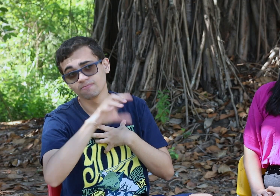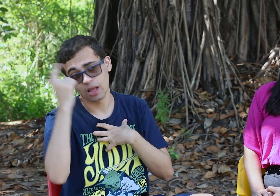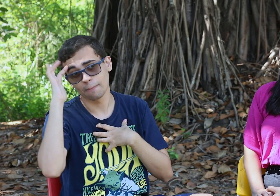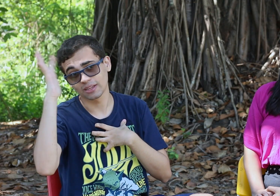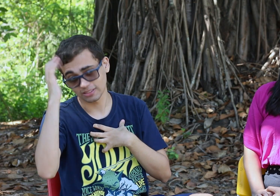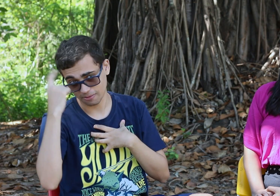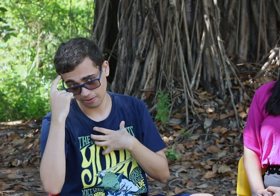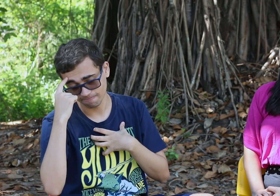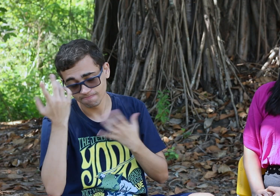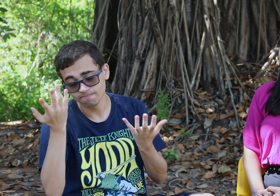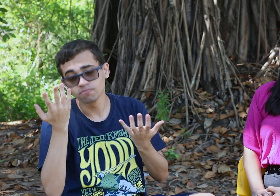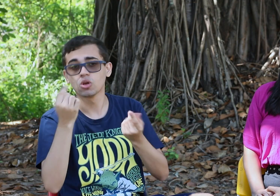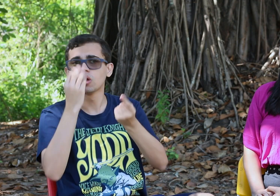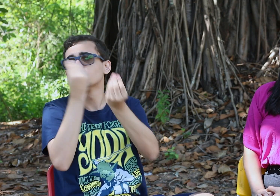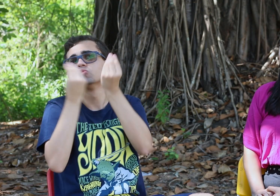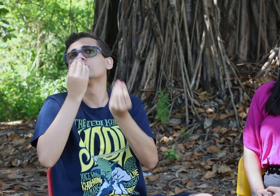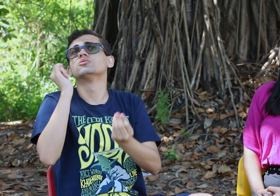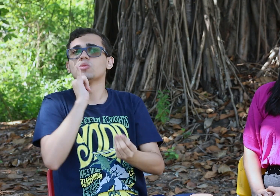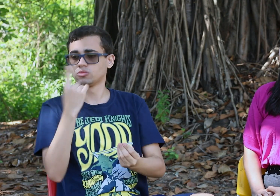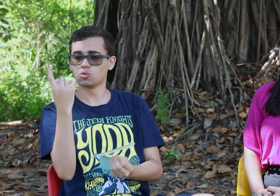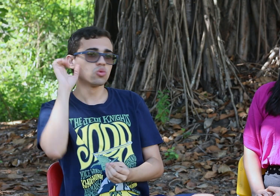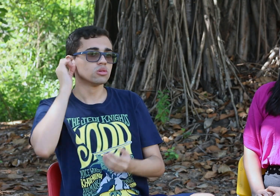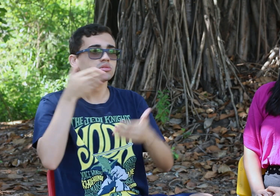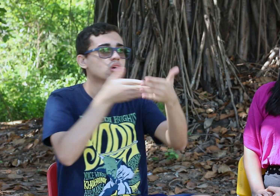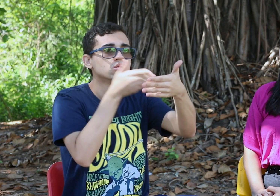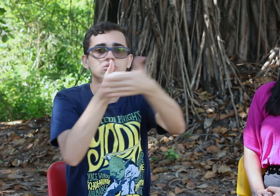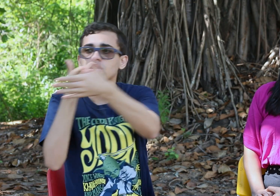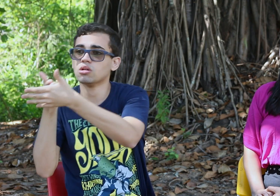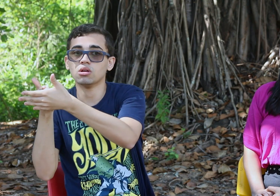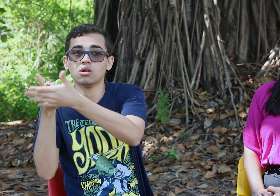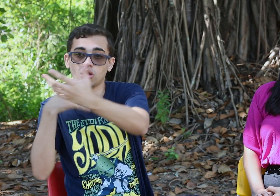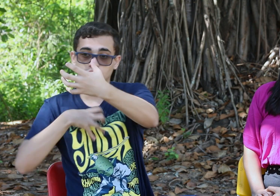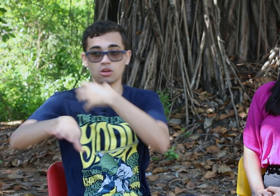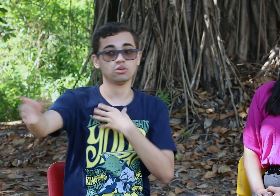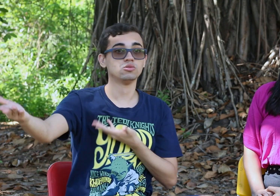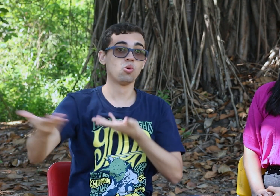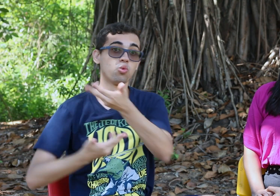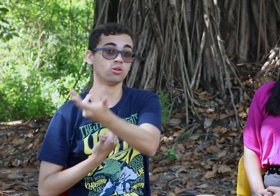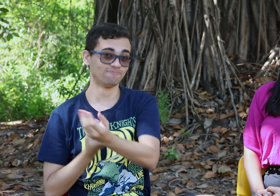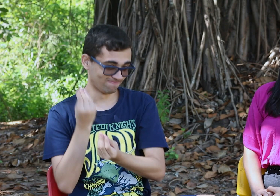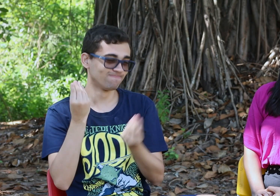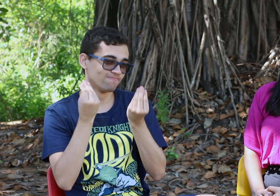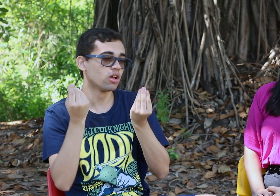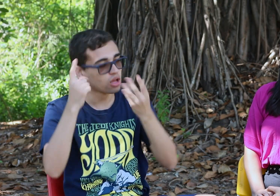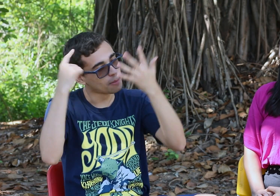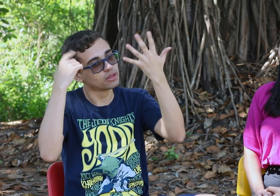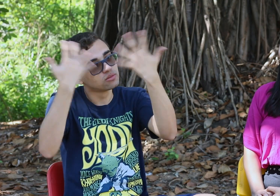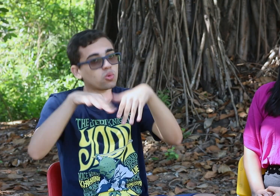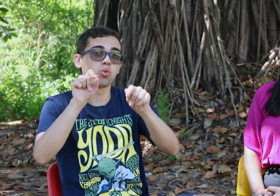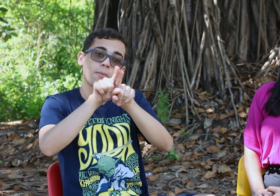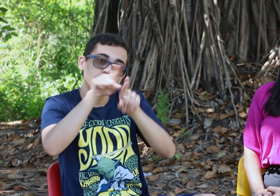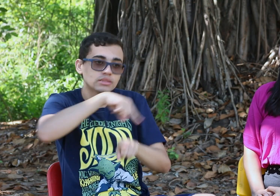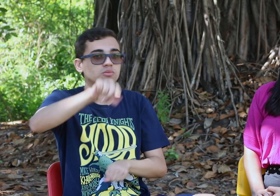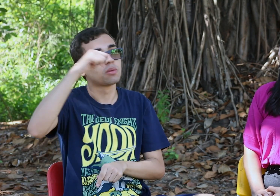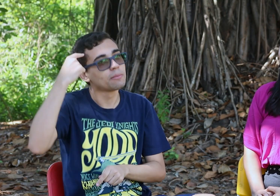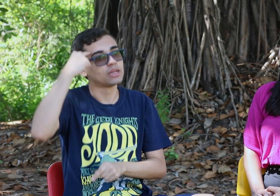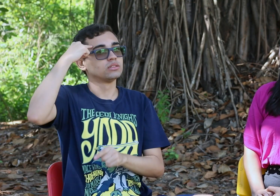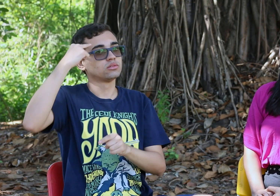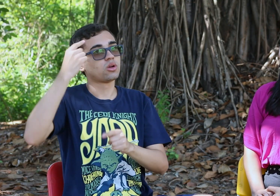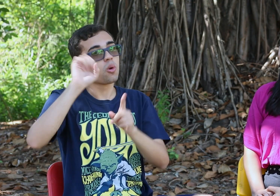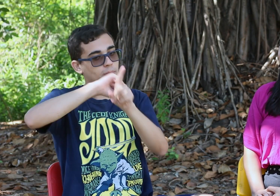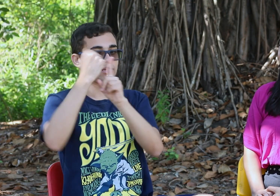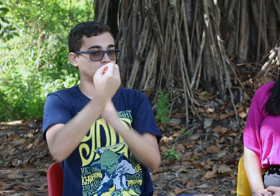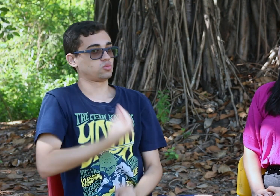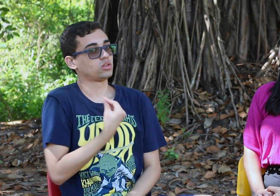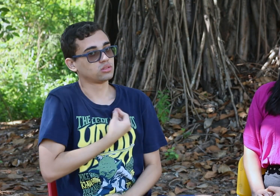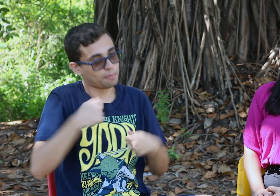ouvinte. Vocês já pensaram nisso? Pensa, vocês já tiveram essa empatia? Como que seria essa comunicação? Então sintam-se essa